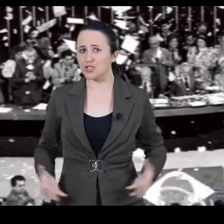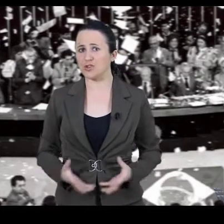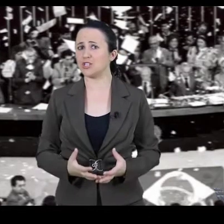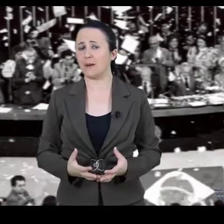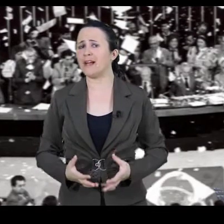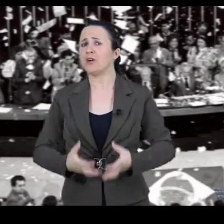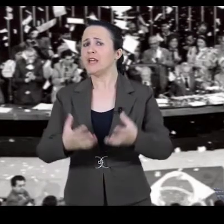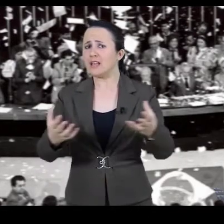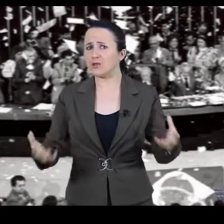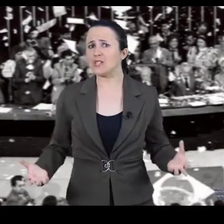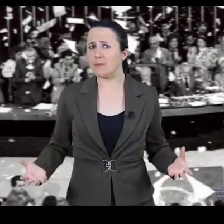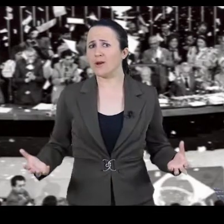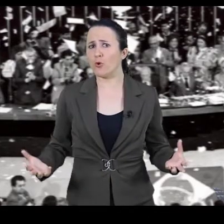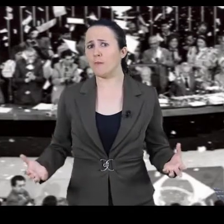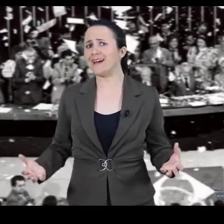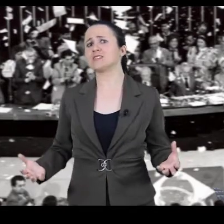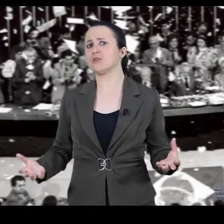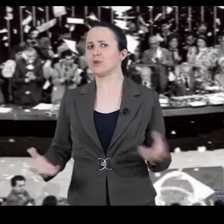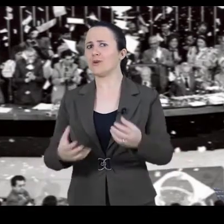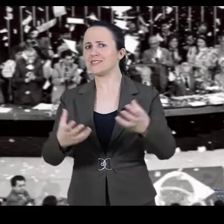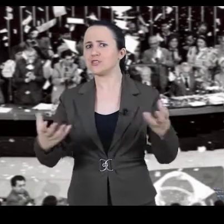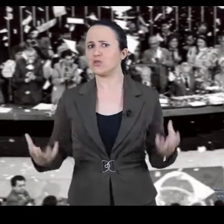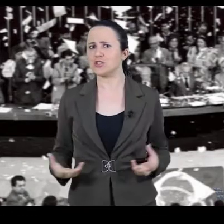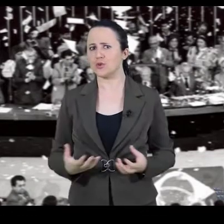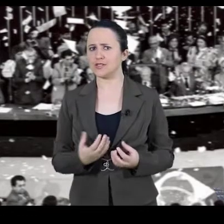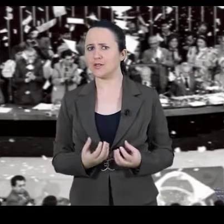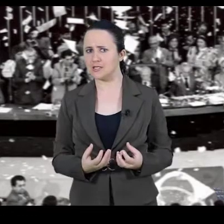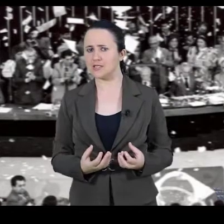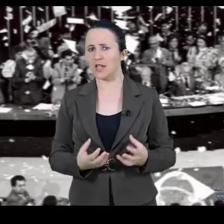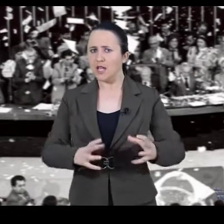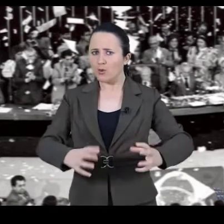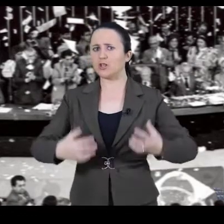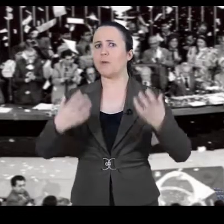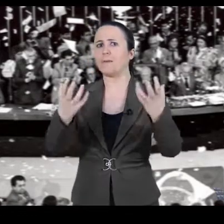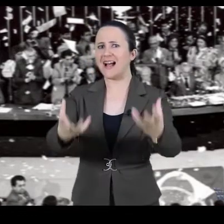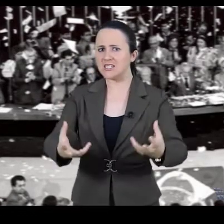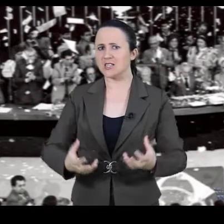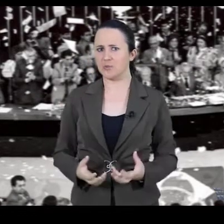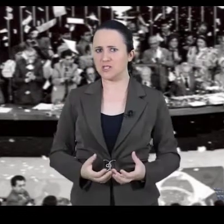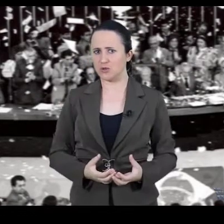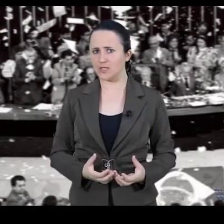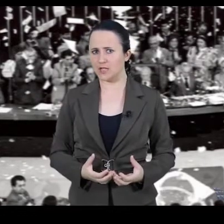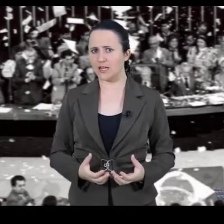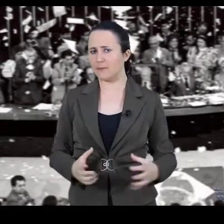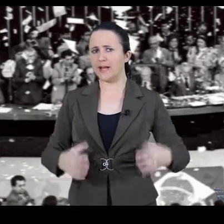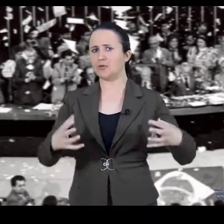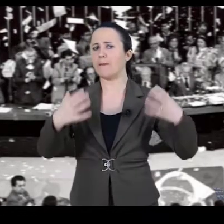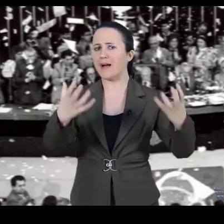condições de trabalho, inclusive preocupar-se quando estas condições não existem, quando há uma massa de pessoas sem trabalho, uma